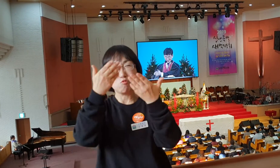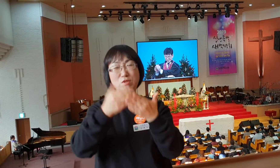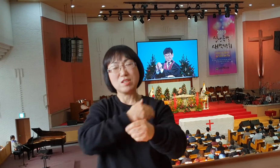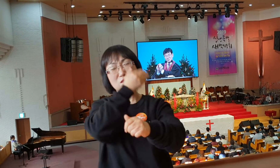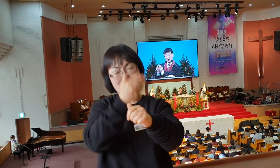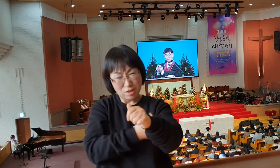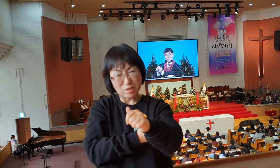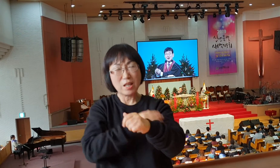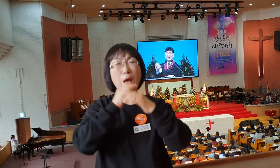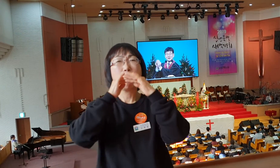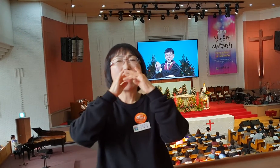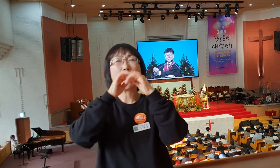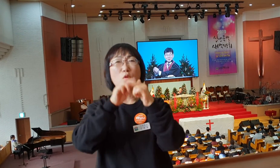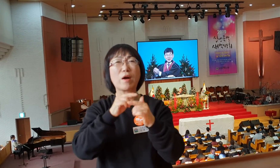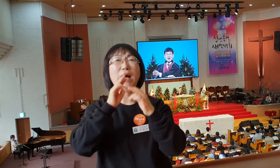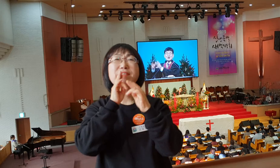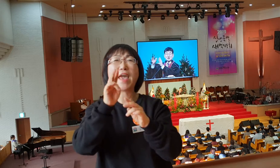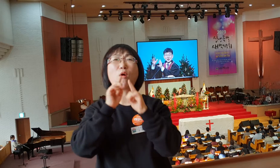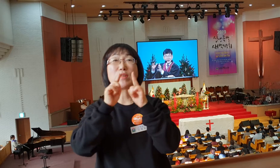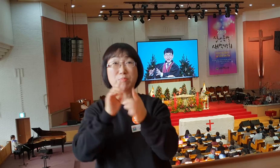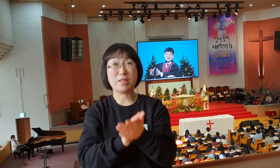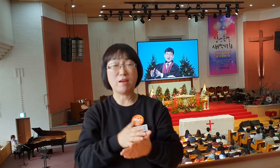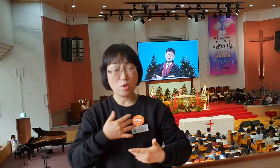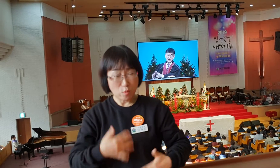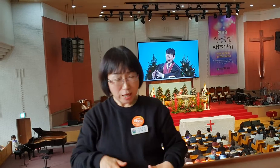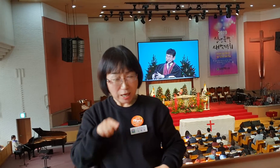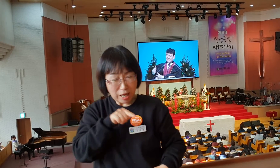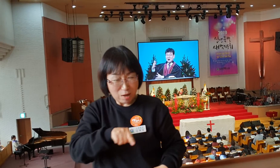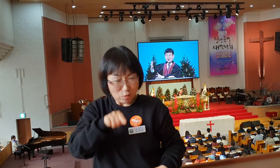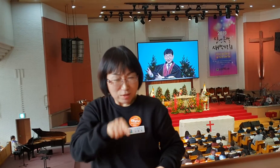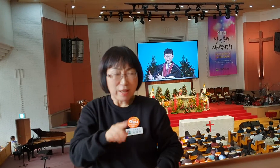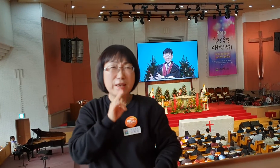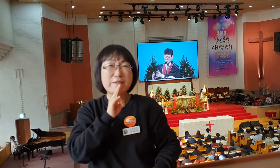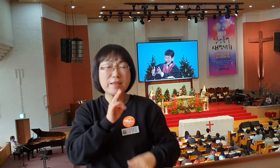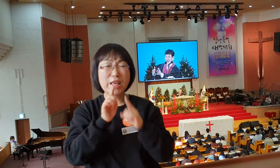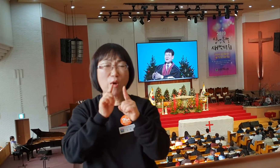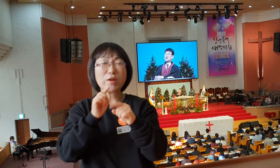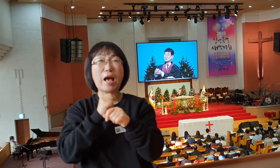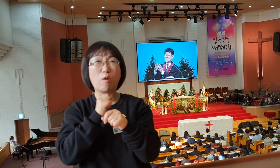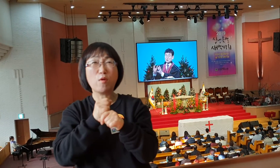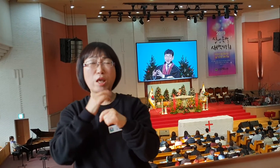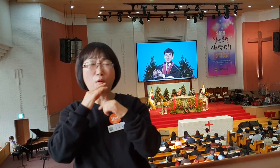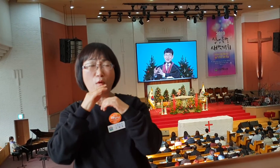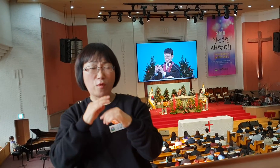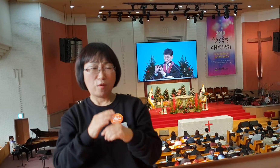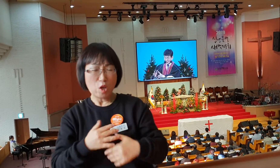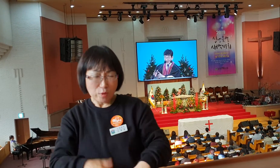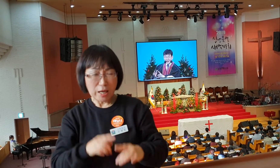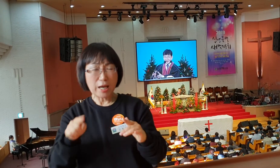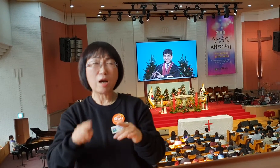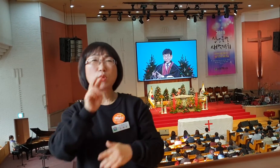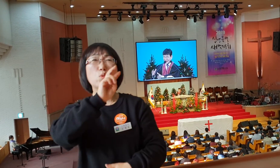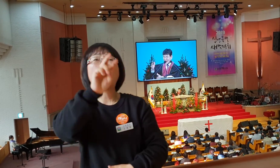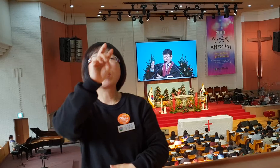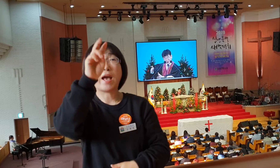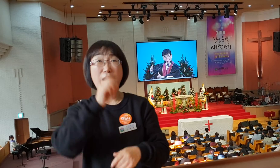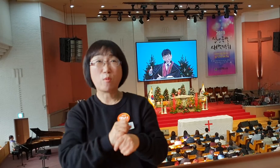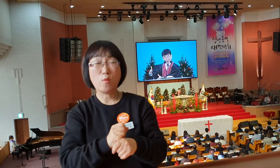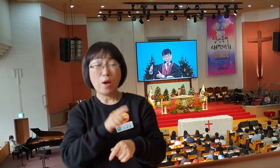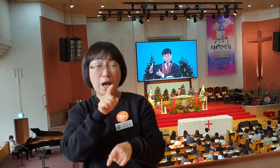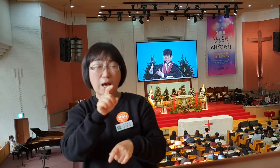능력은 방언과 예언입니다 연약한 가운데 예언을 하는 거예요 연약한 가운데 노래합니다 연약한 가운데